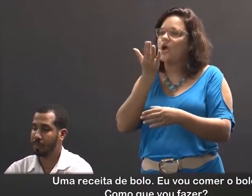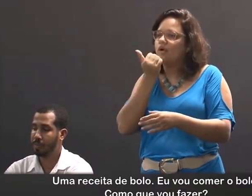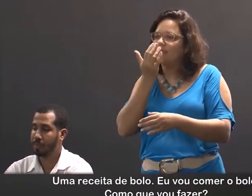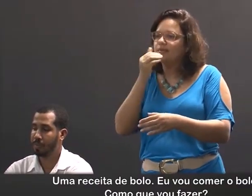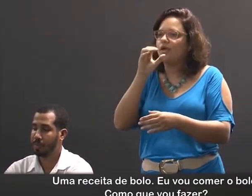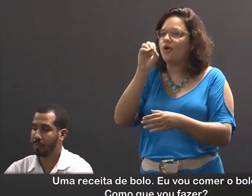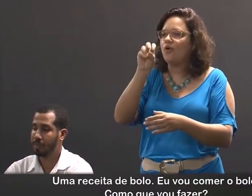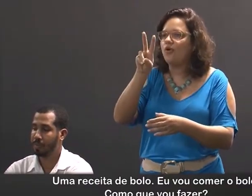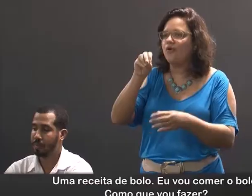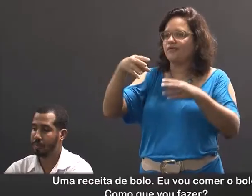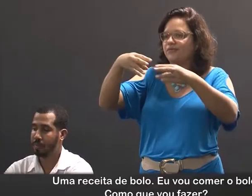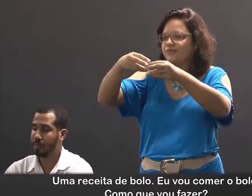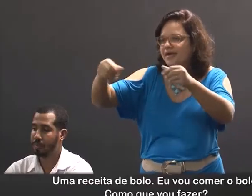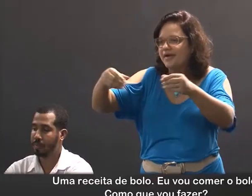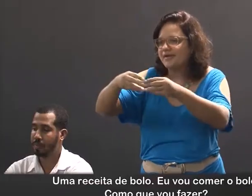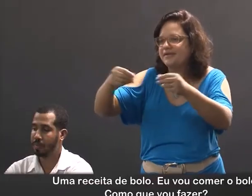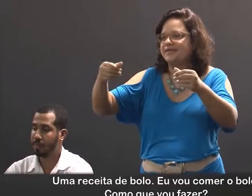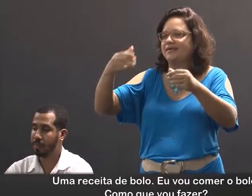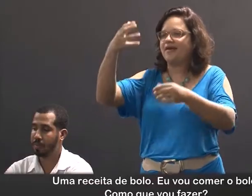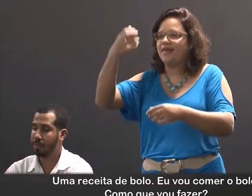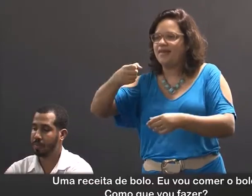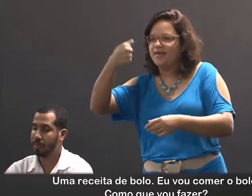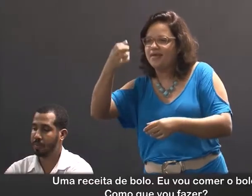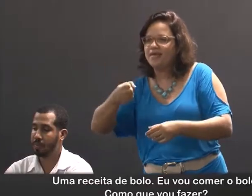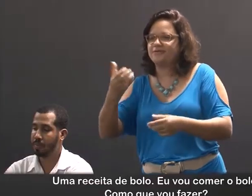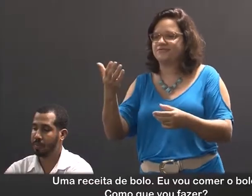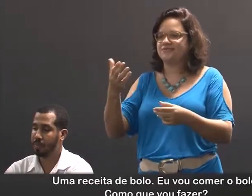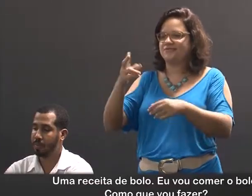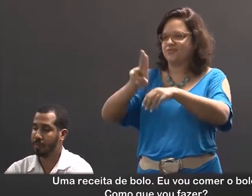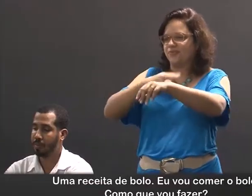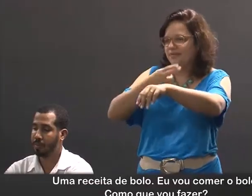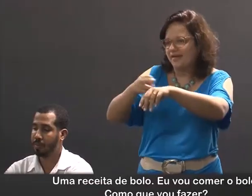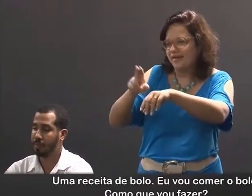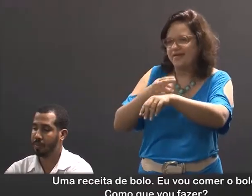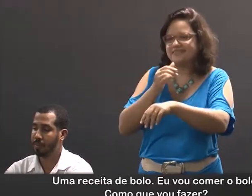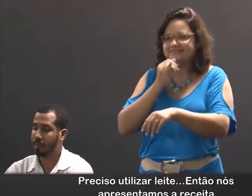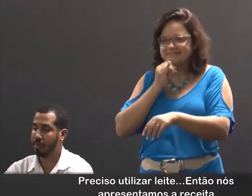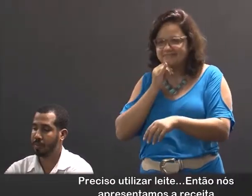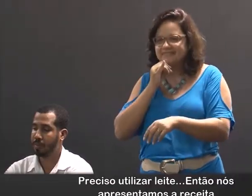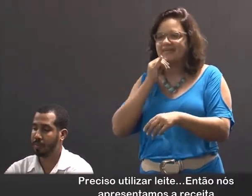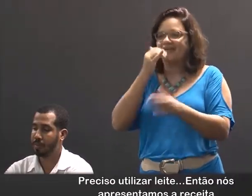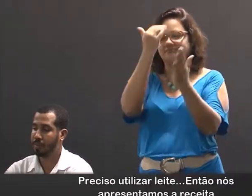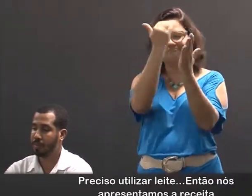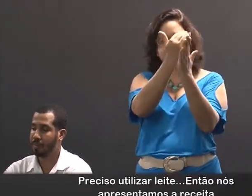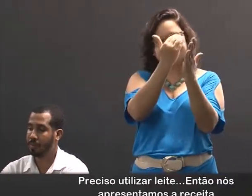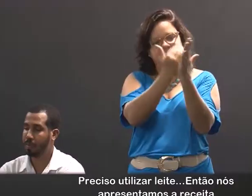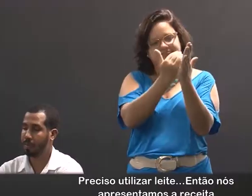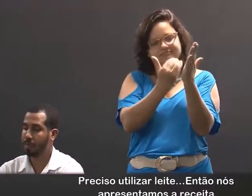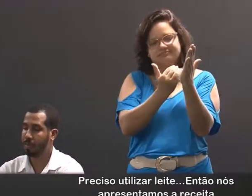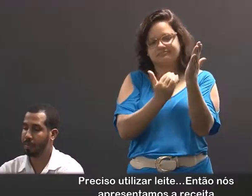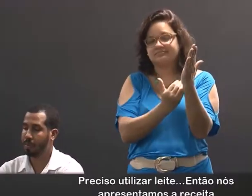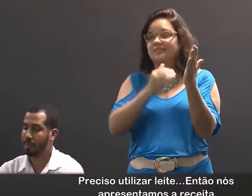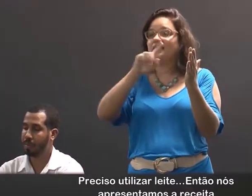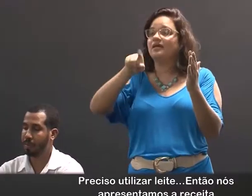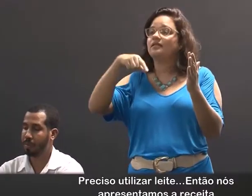receita de bolo. Eu vou comer o bolo. Como que eu vou fazer? Um bolo de chocolate. Eu preciso colocar leite.